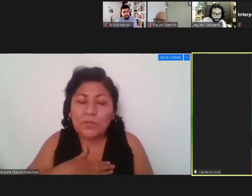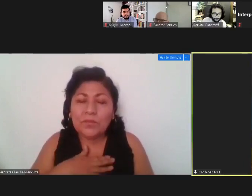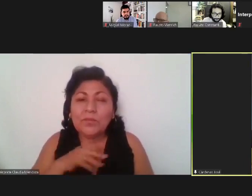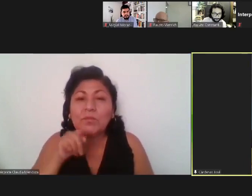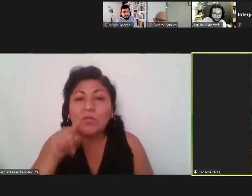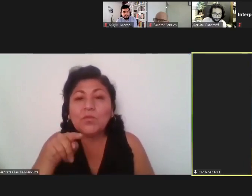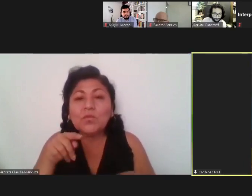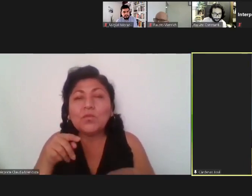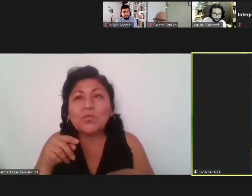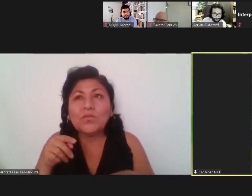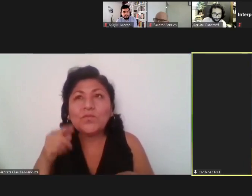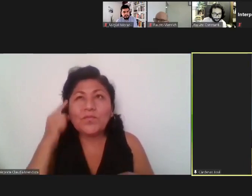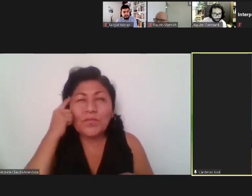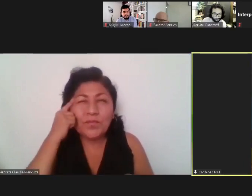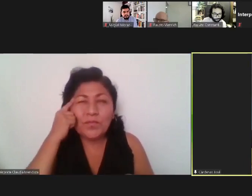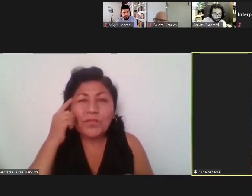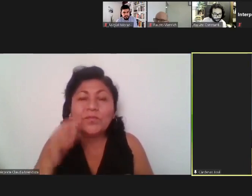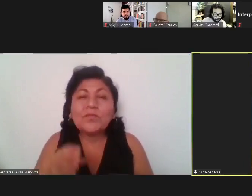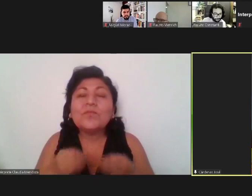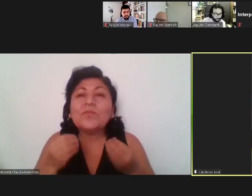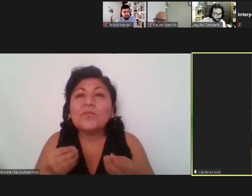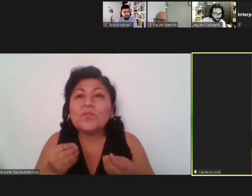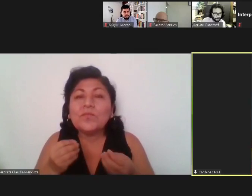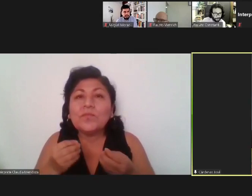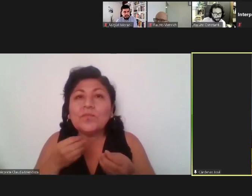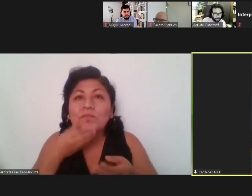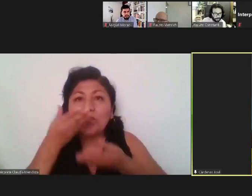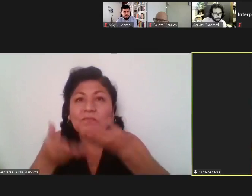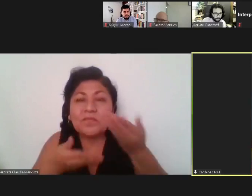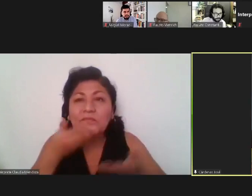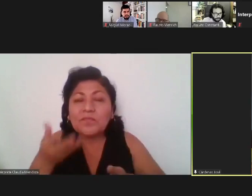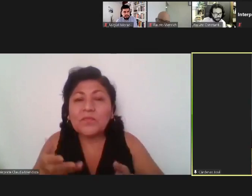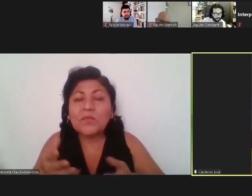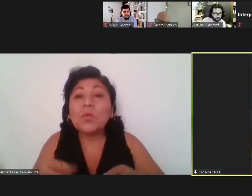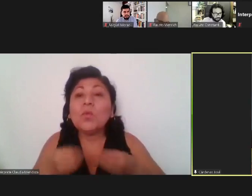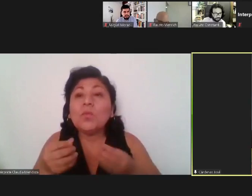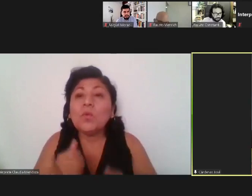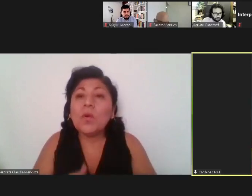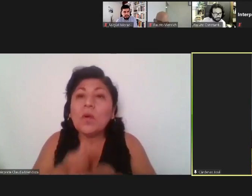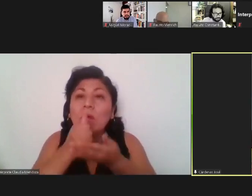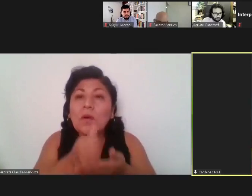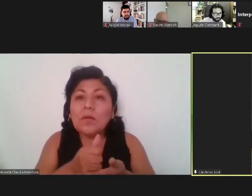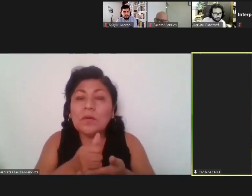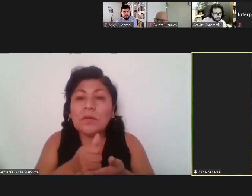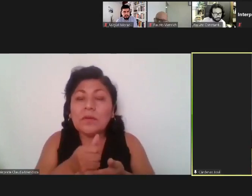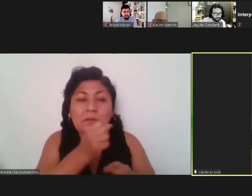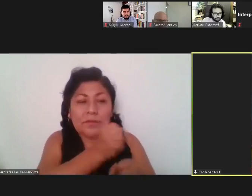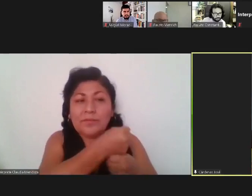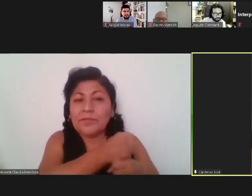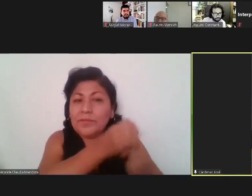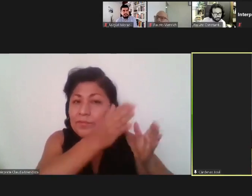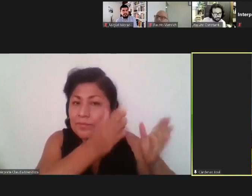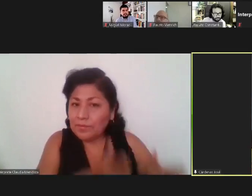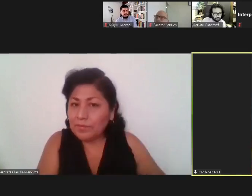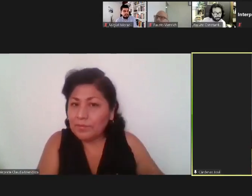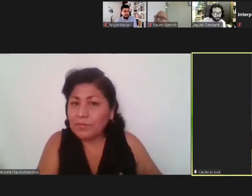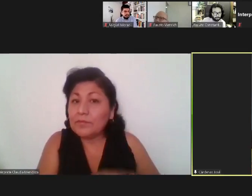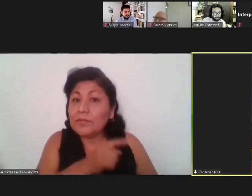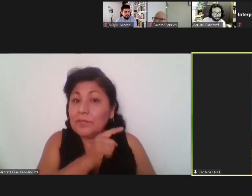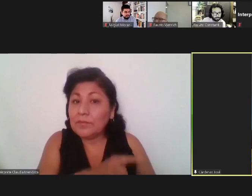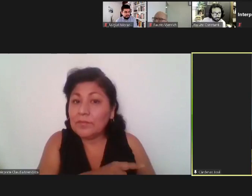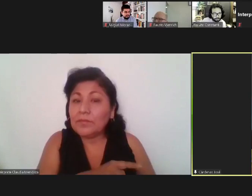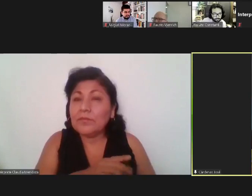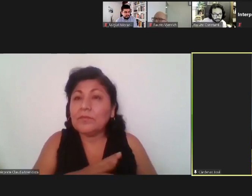más sobre Creative Commons, cómo beneficia a los creadores, por qué los creadores podrían, cómo se